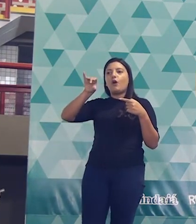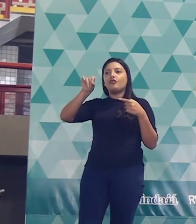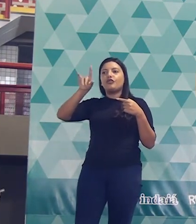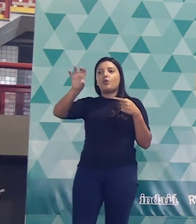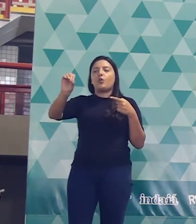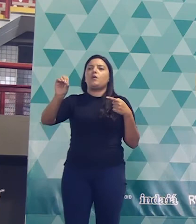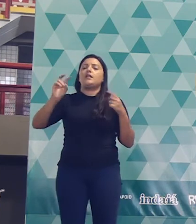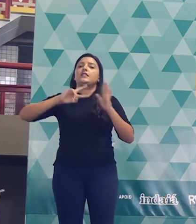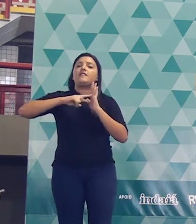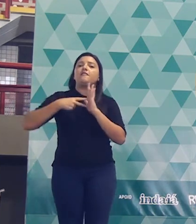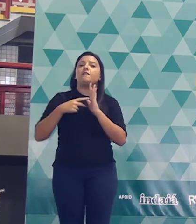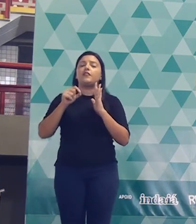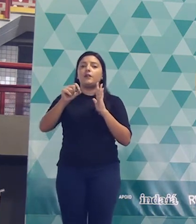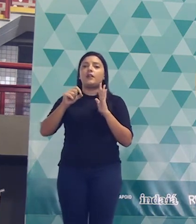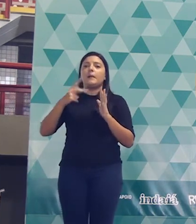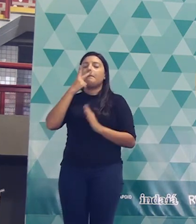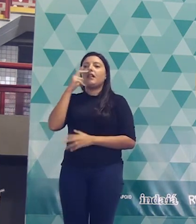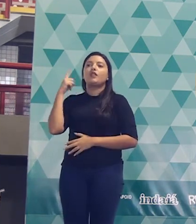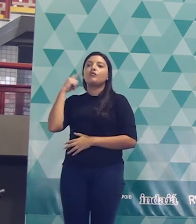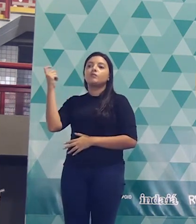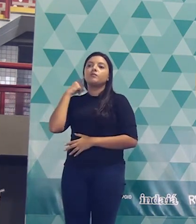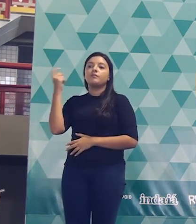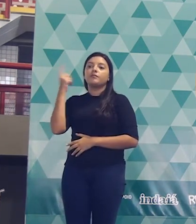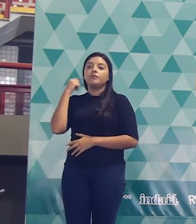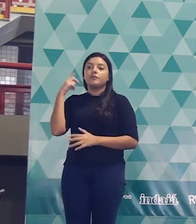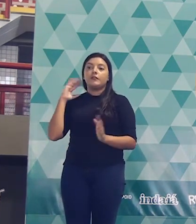quê? Som, né? Som.